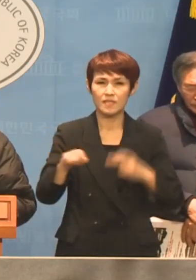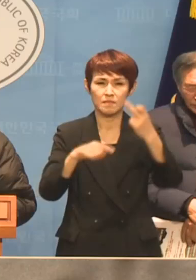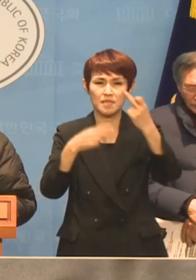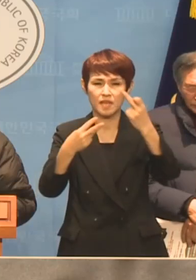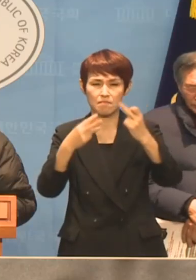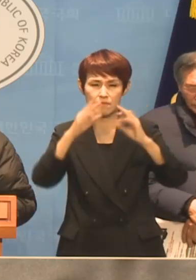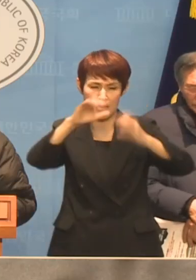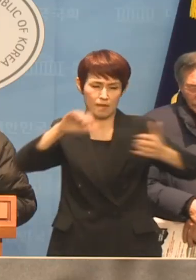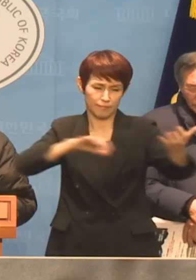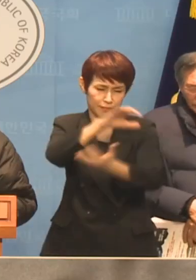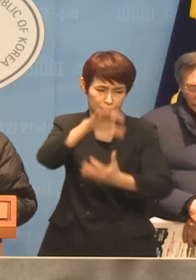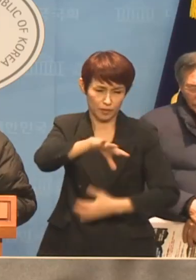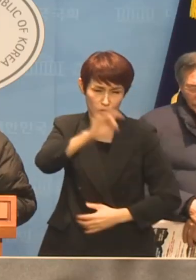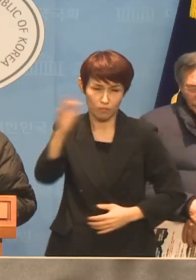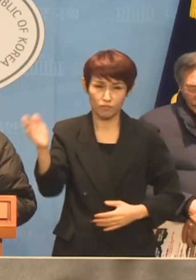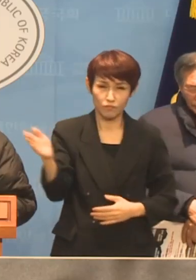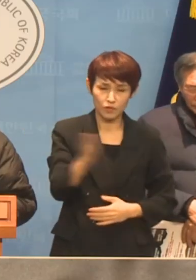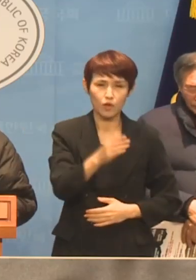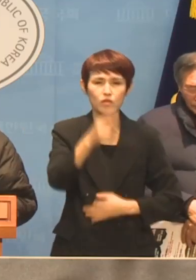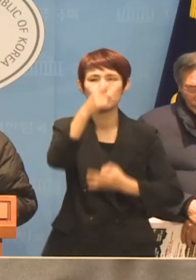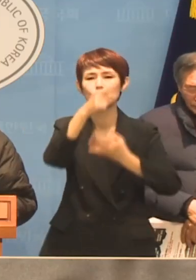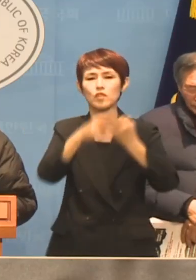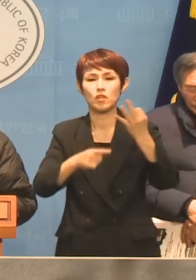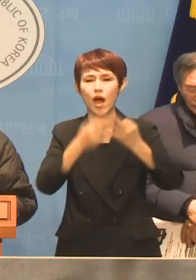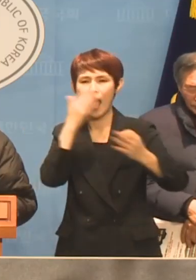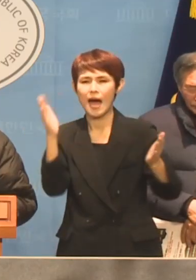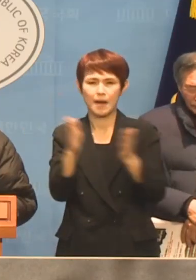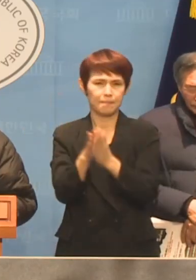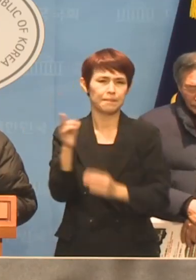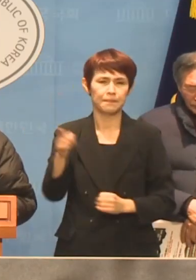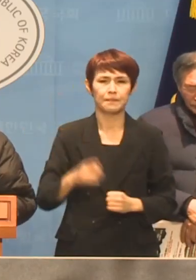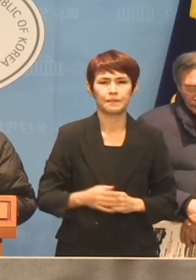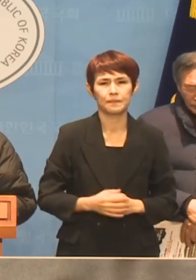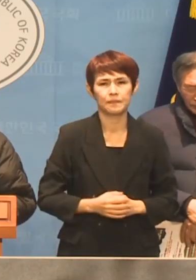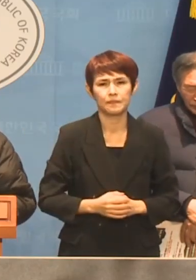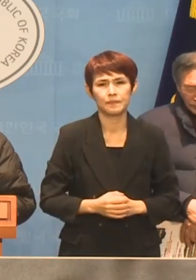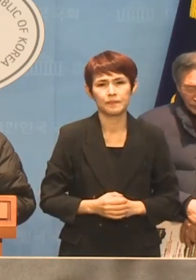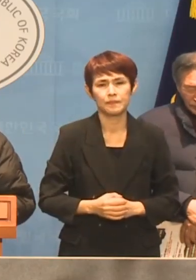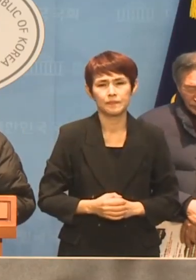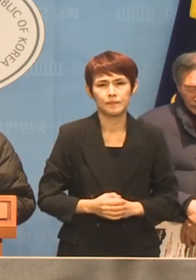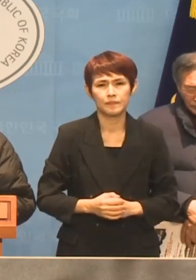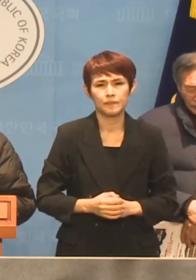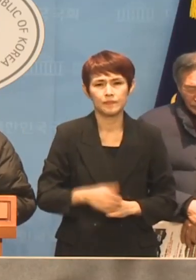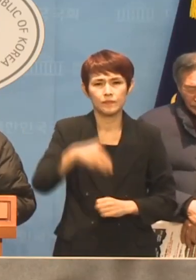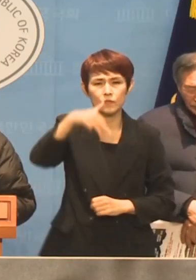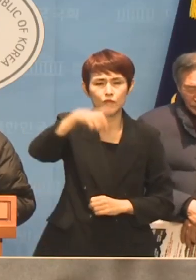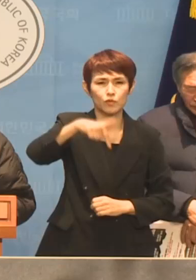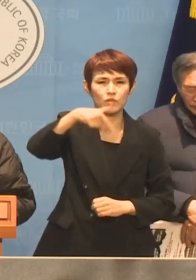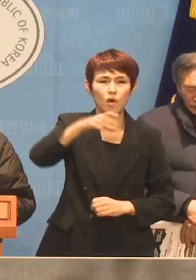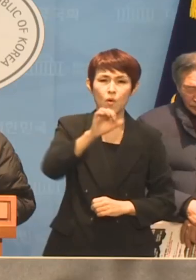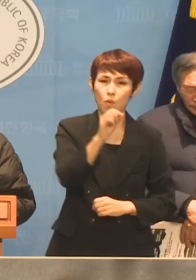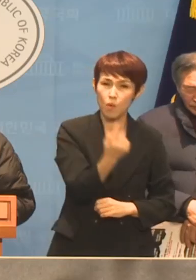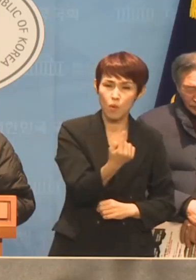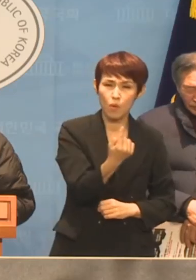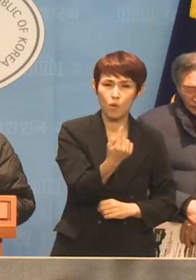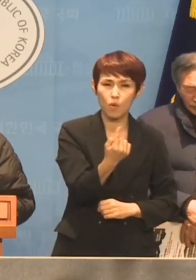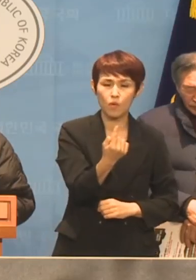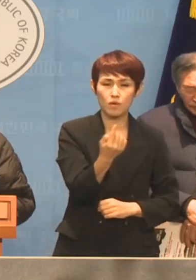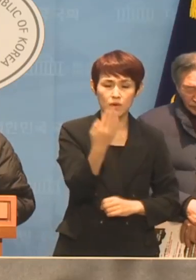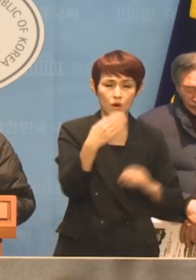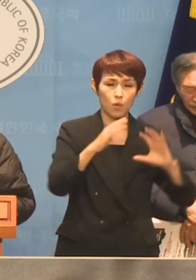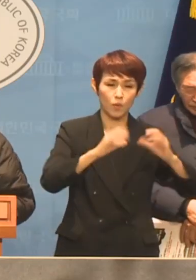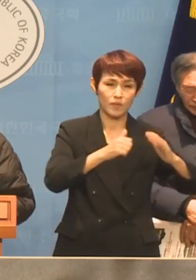내란의 시작부터 윤석열과 함께 해왔다. 추경호 국민의힘 전